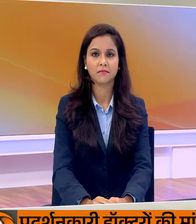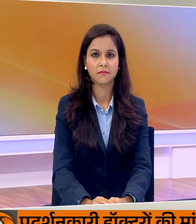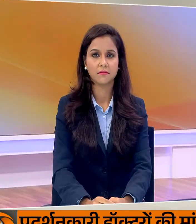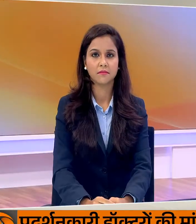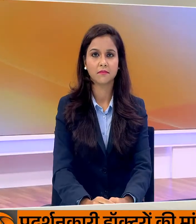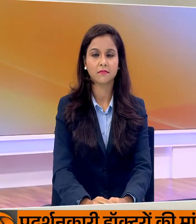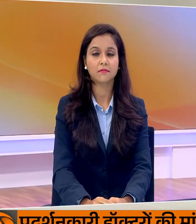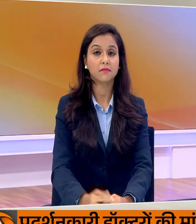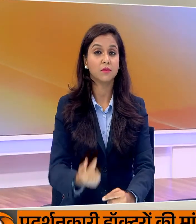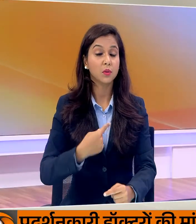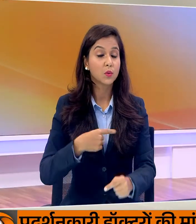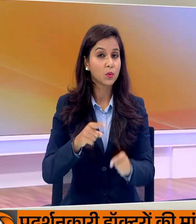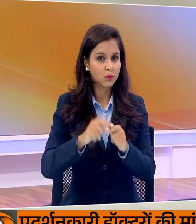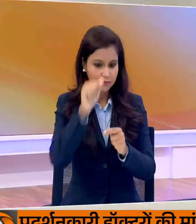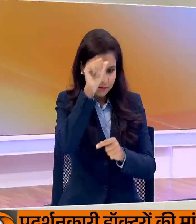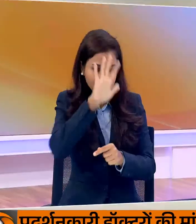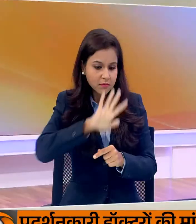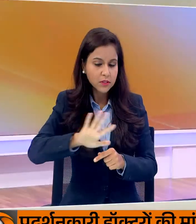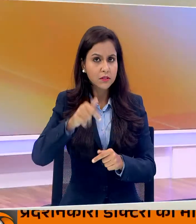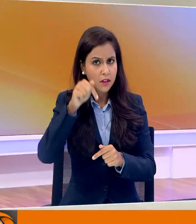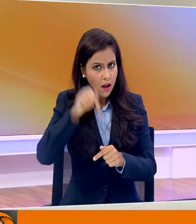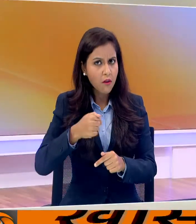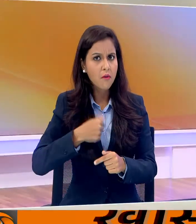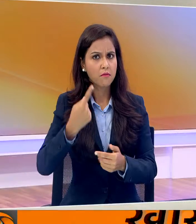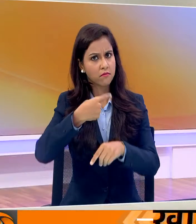to be in India.